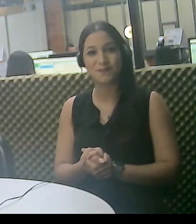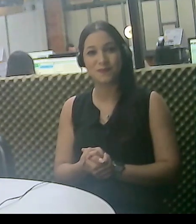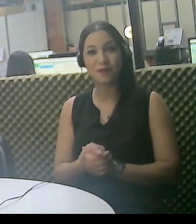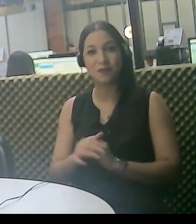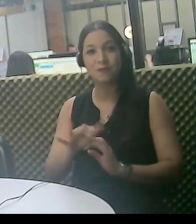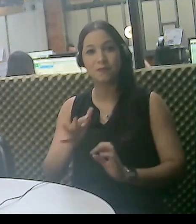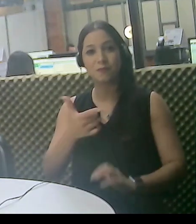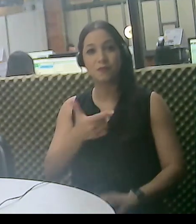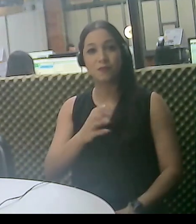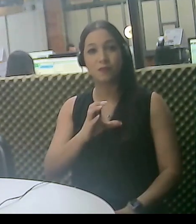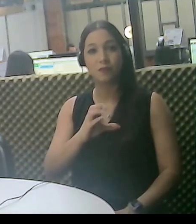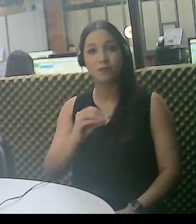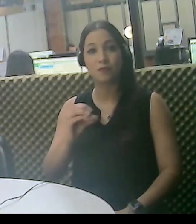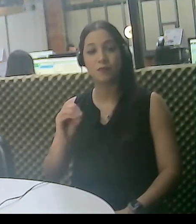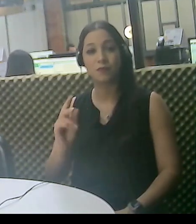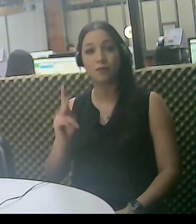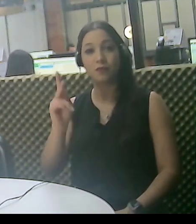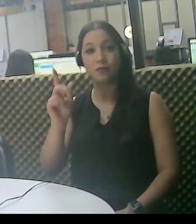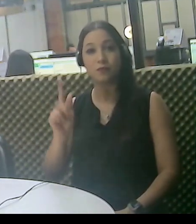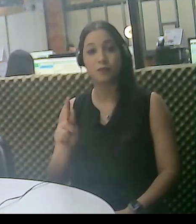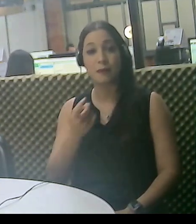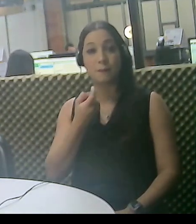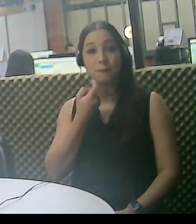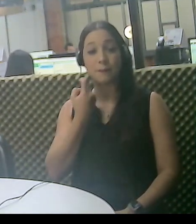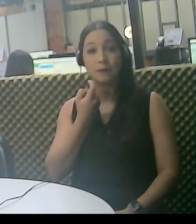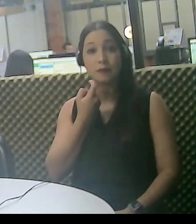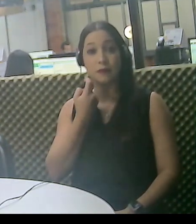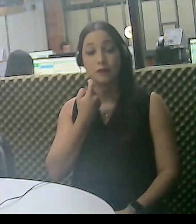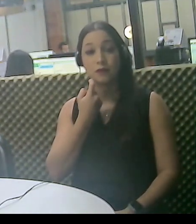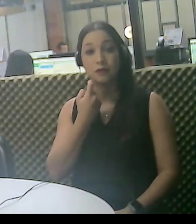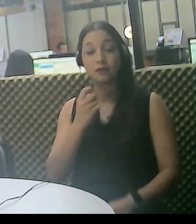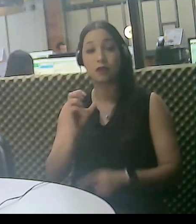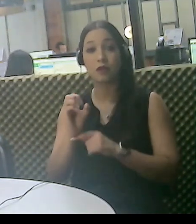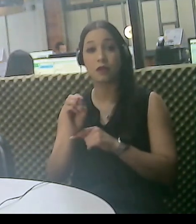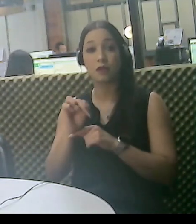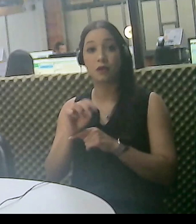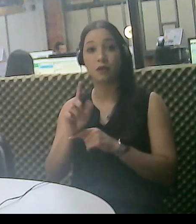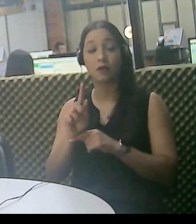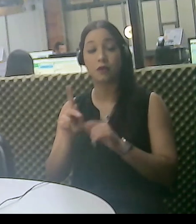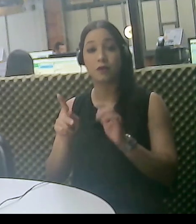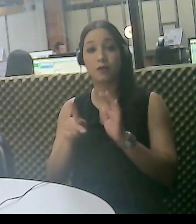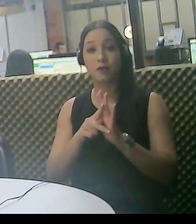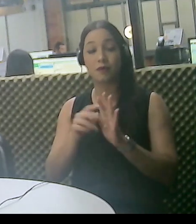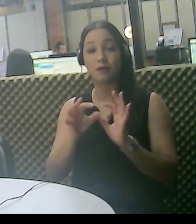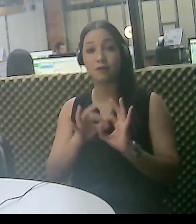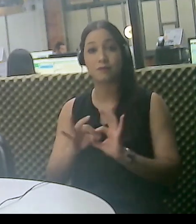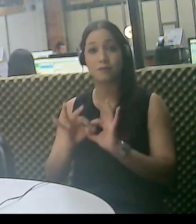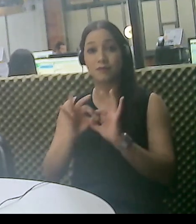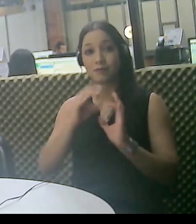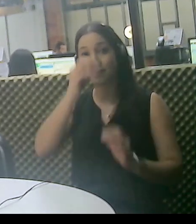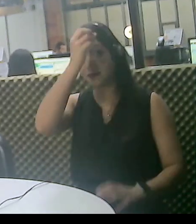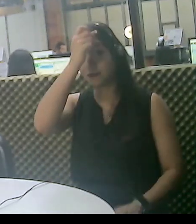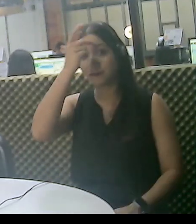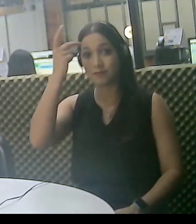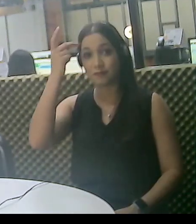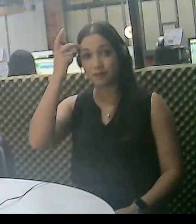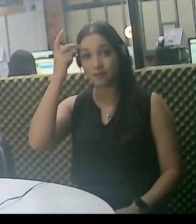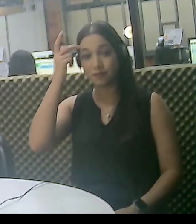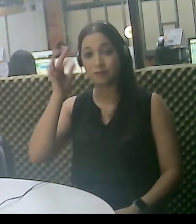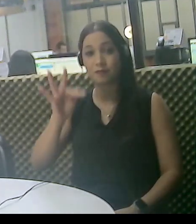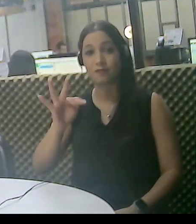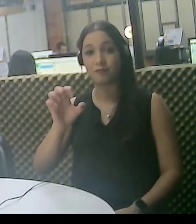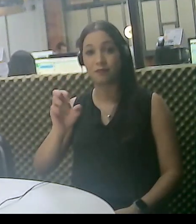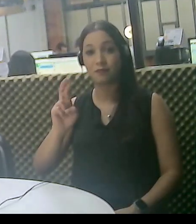Cerca de 200 quilos de pescado são destinados para abrigos credenciados junto à prefeitura. A parceria entre a FERUB